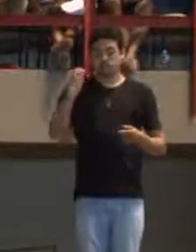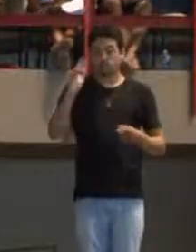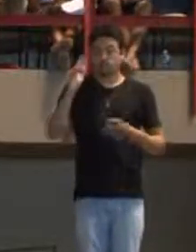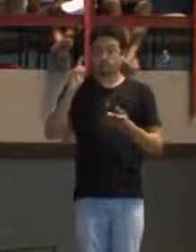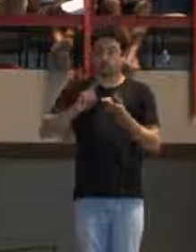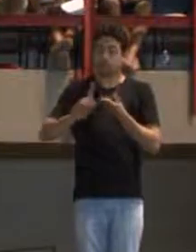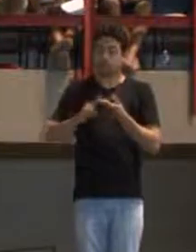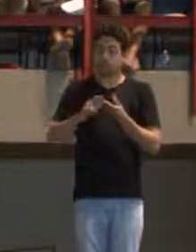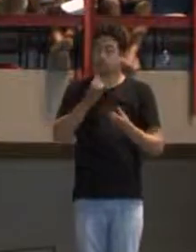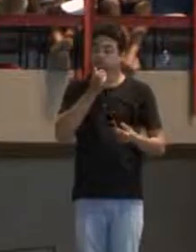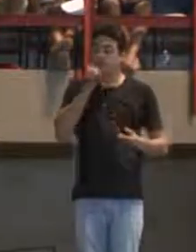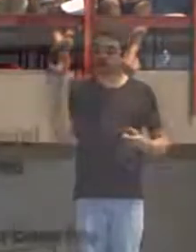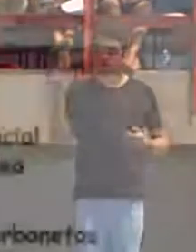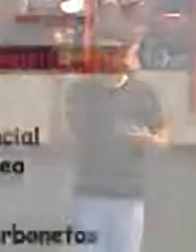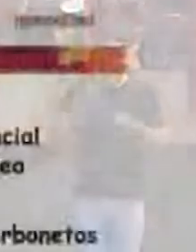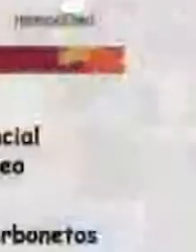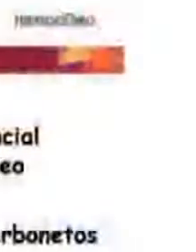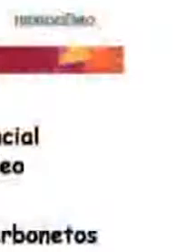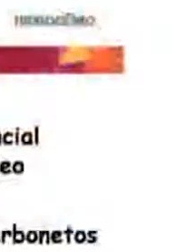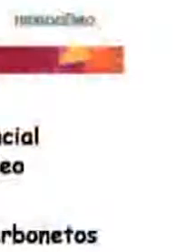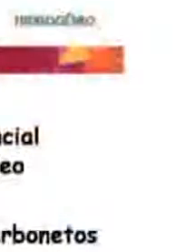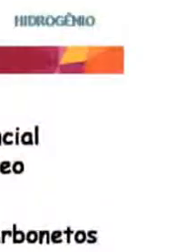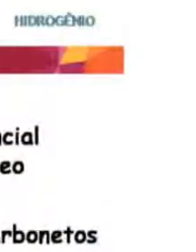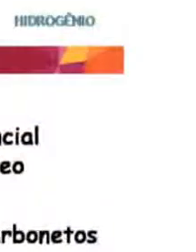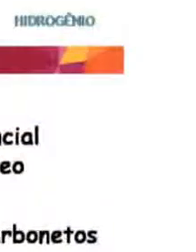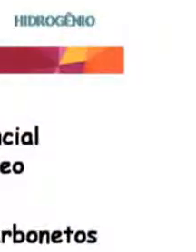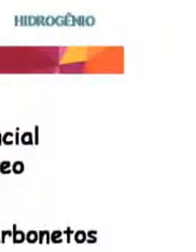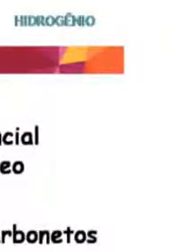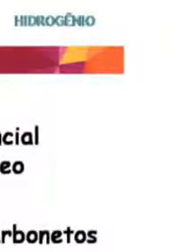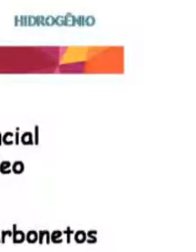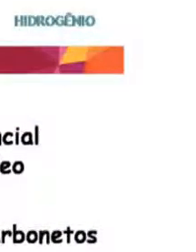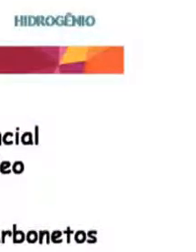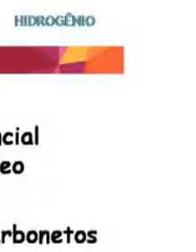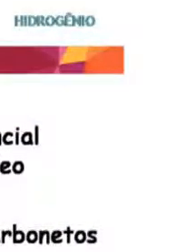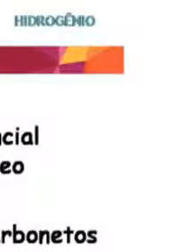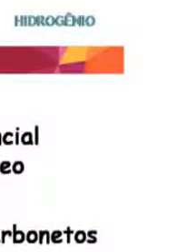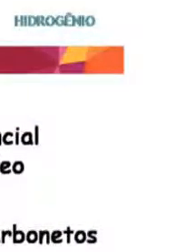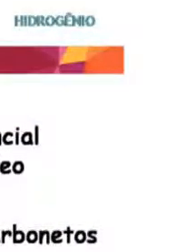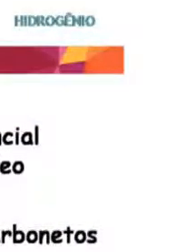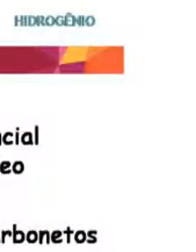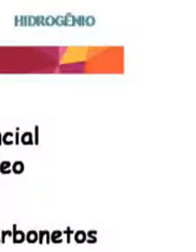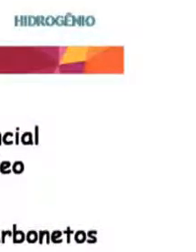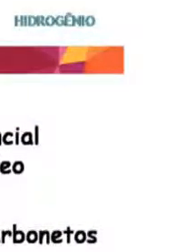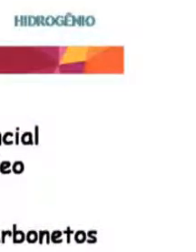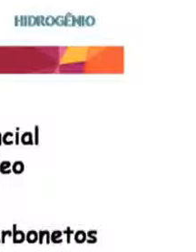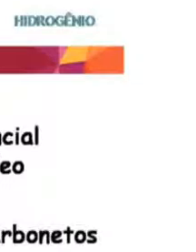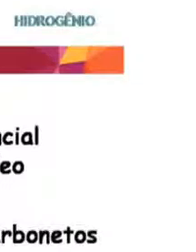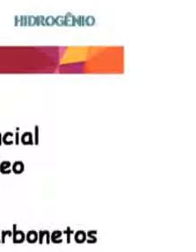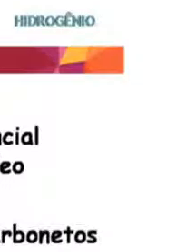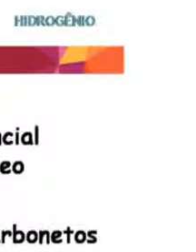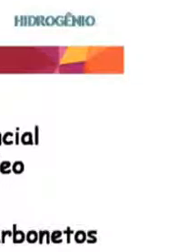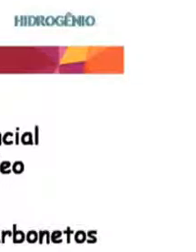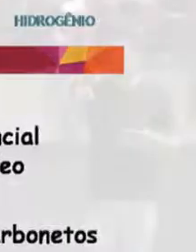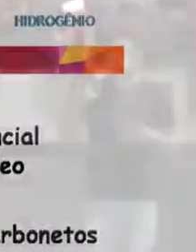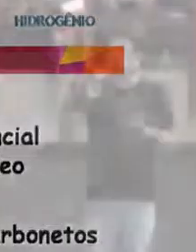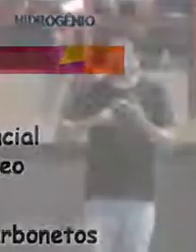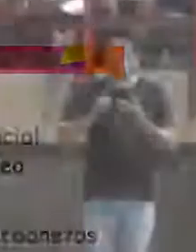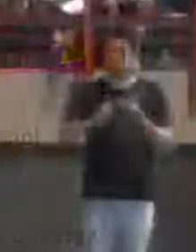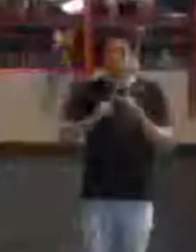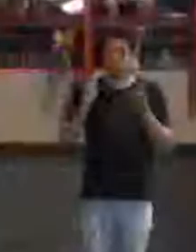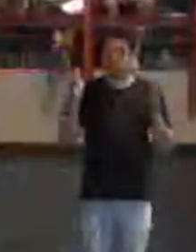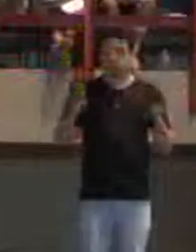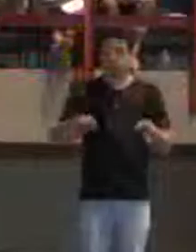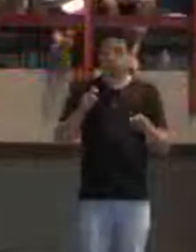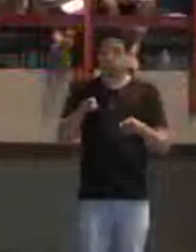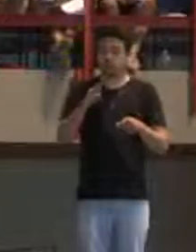partir de hidrocarbonetos. Assim não resolve o problema, porque o hidrocarboneto ele é fóssil e não